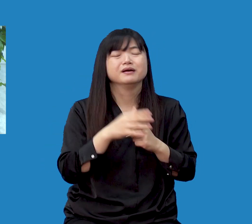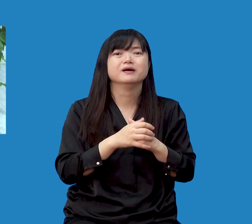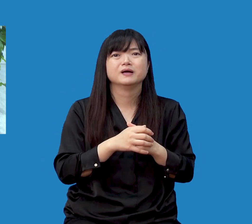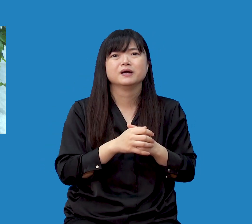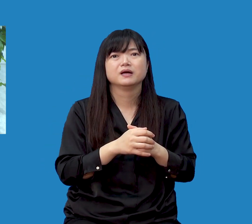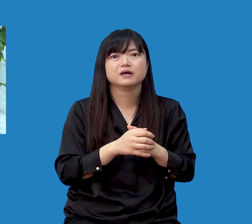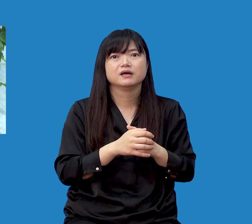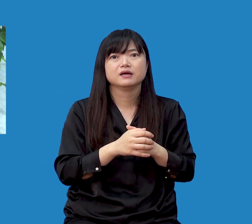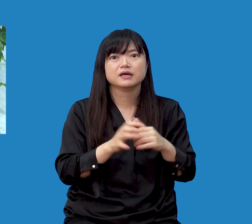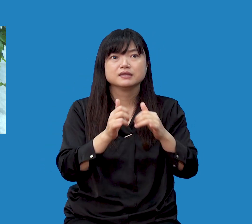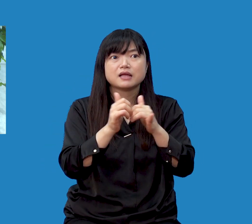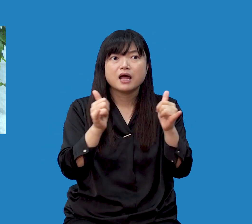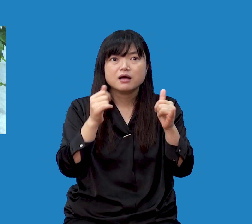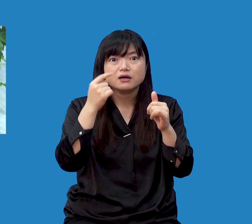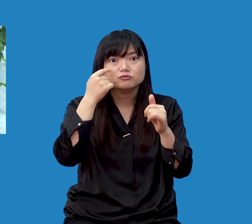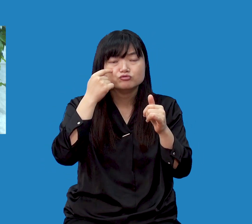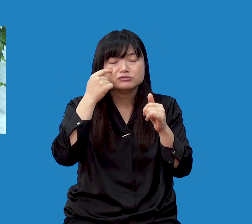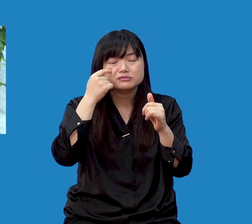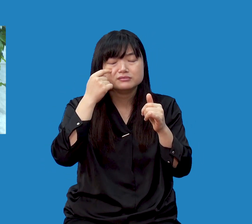사람들 눈이 얼마나 감겨 있어요.